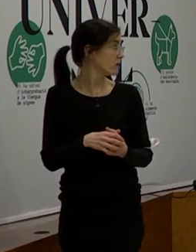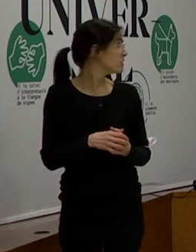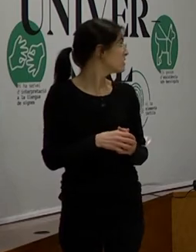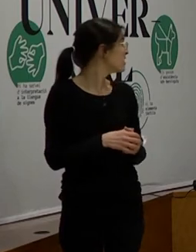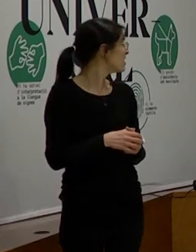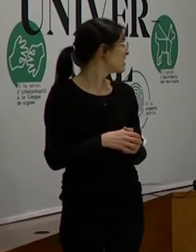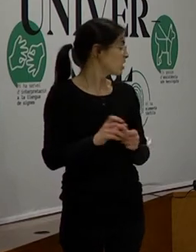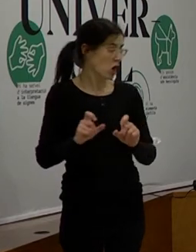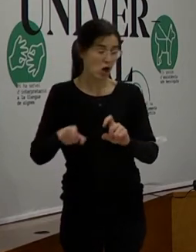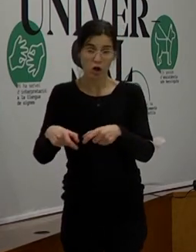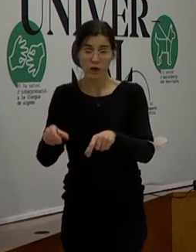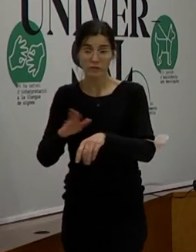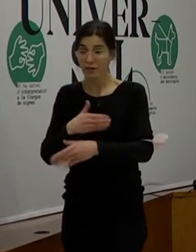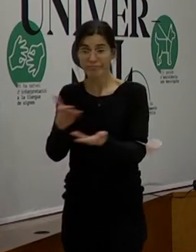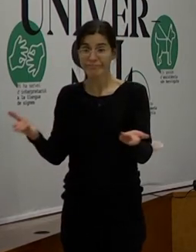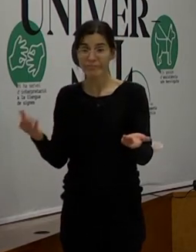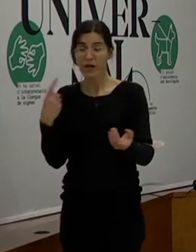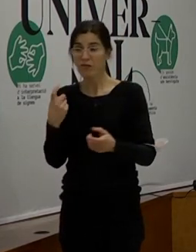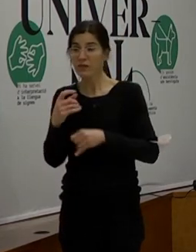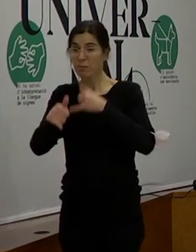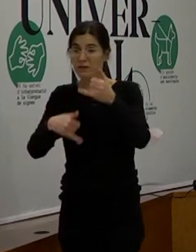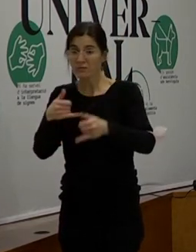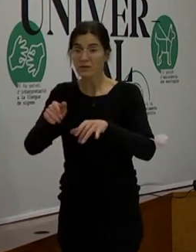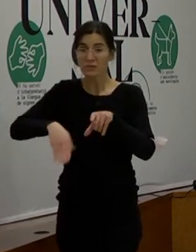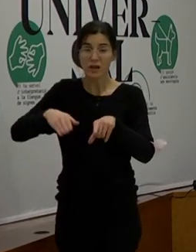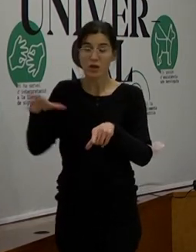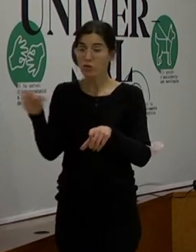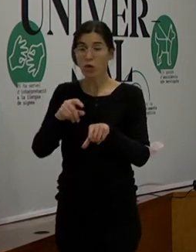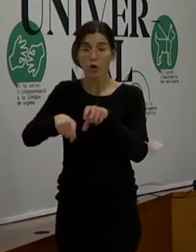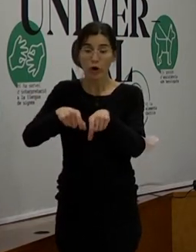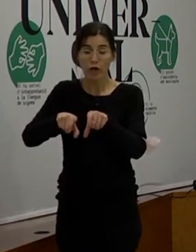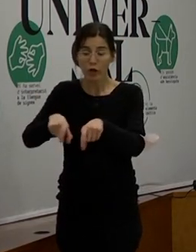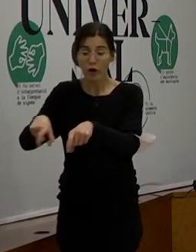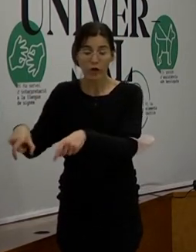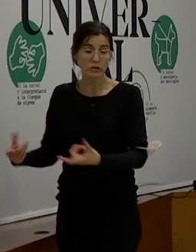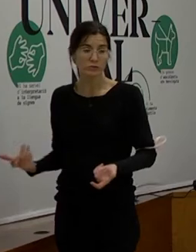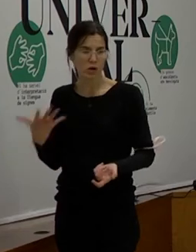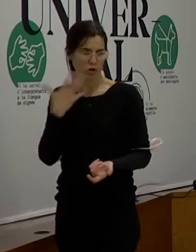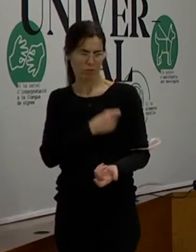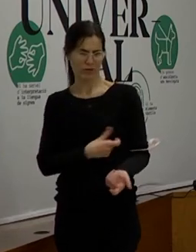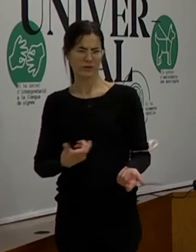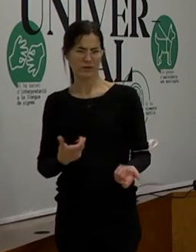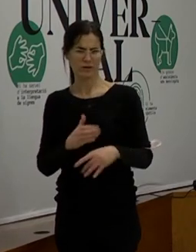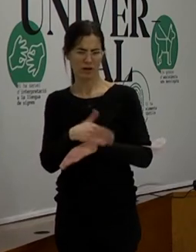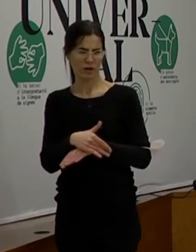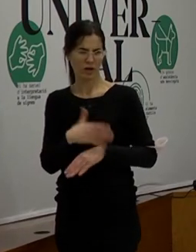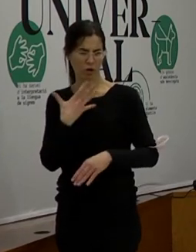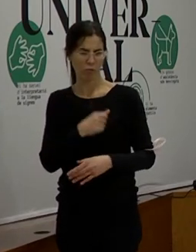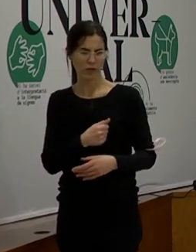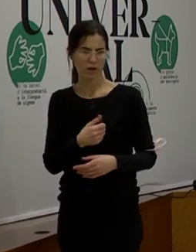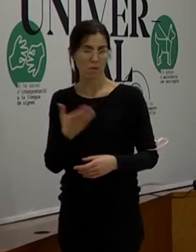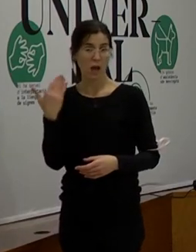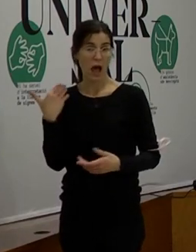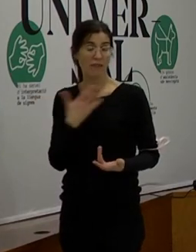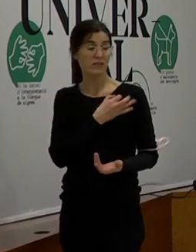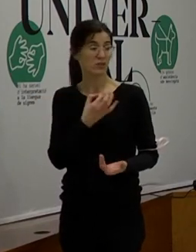i falta aquí el patinet, eh? I la bicicleta i tot són rodes, no? Però no pots anar així pel carrer. O és que abans